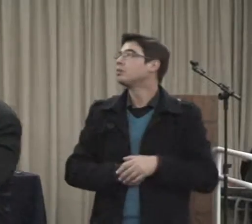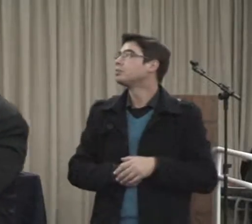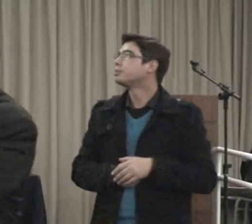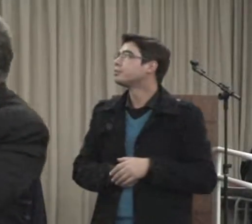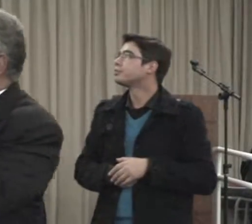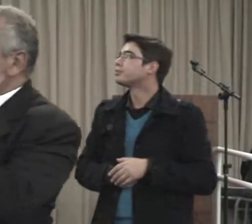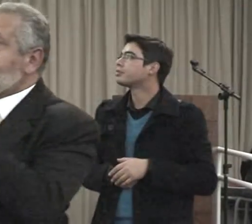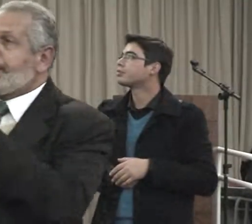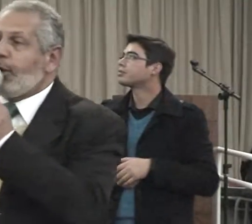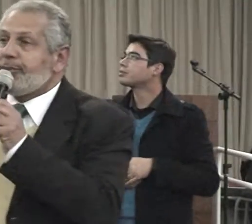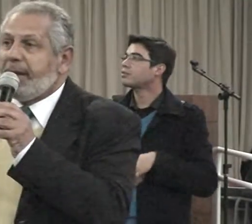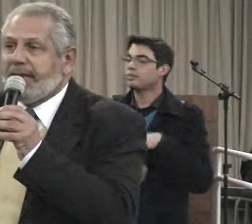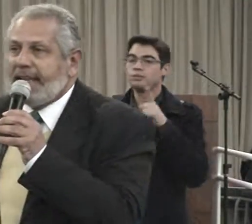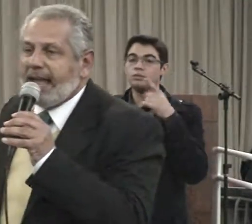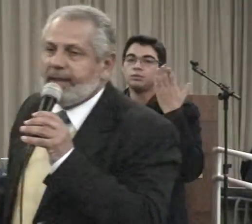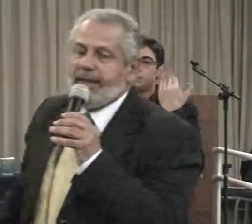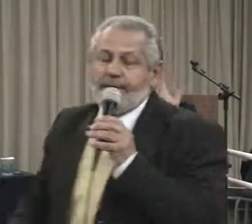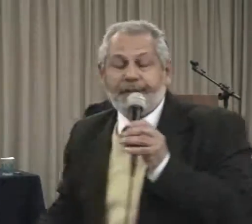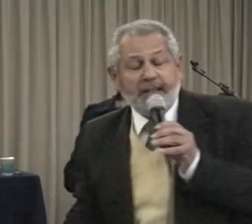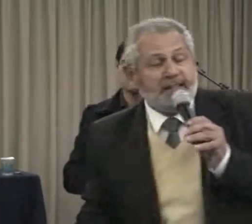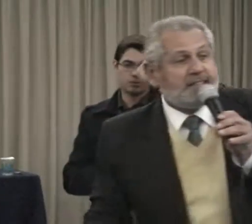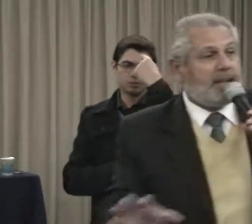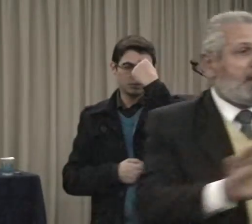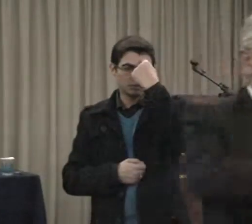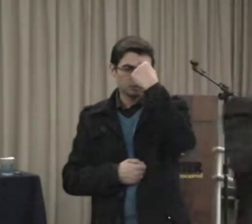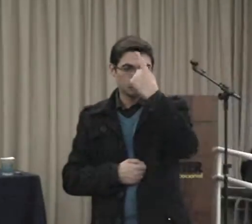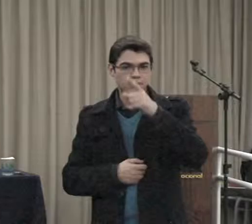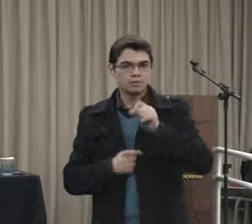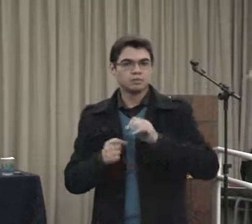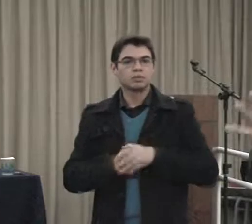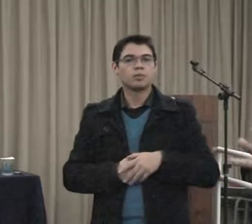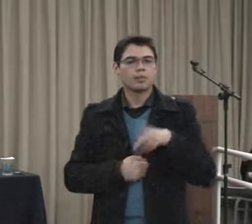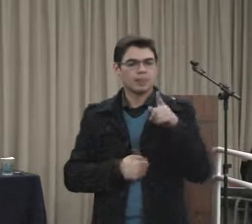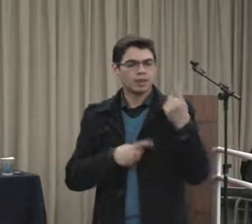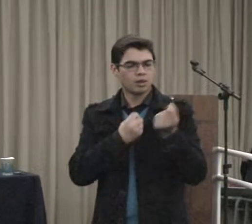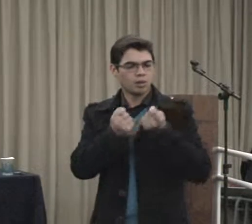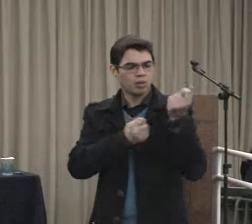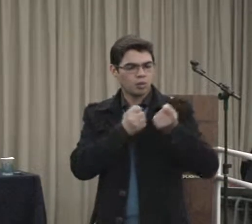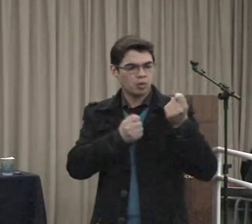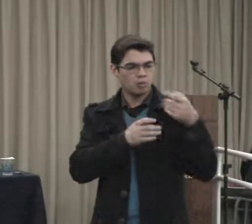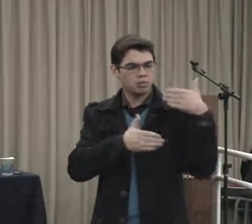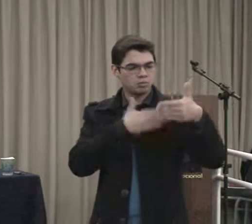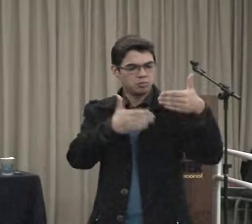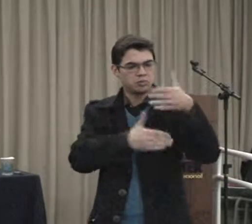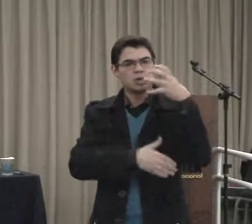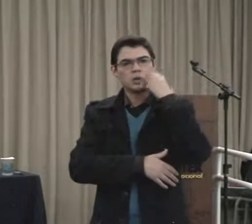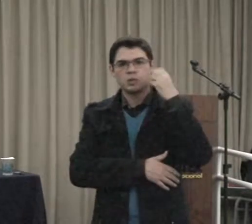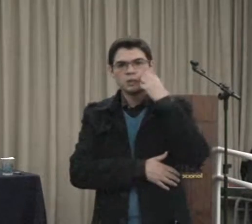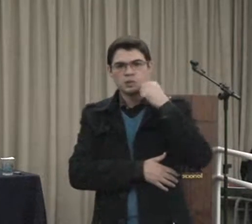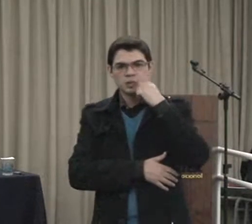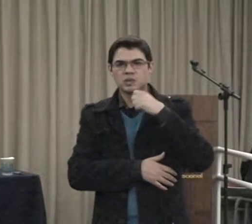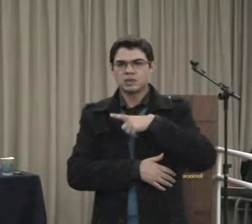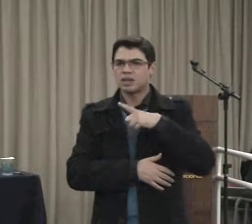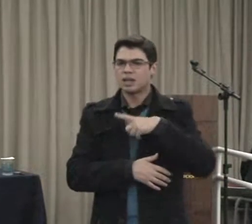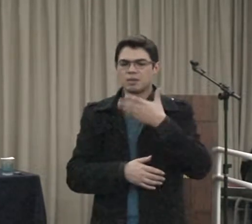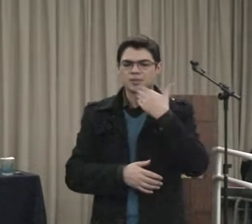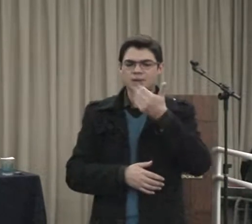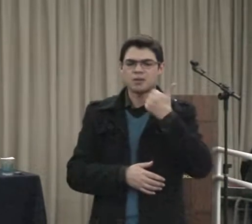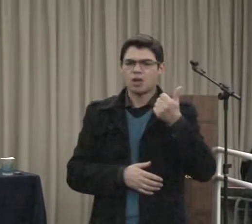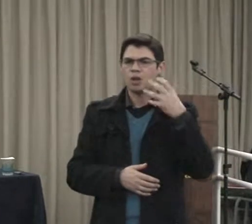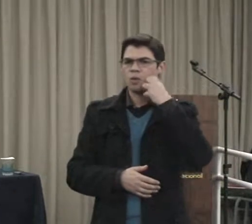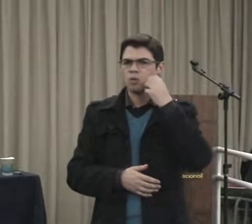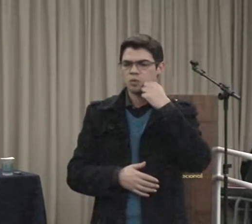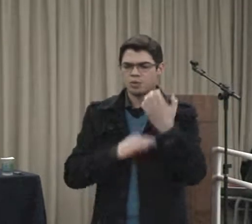que é um resultado simples, onde a prosperidade financeira é o único ponto. Parece que isso é ontem? Ou ainda nós